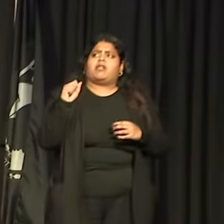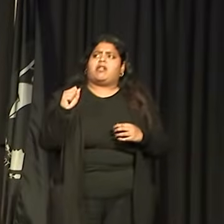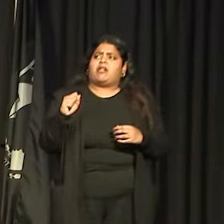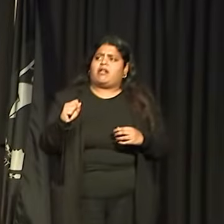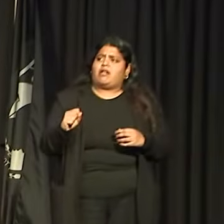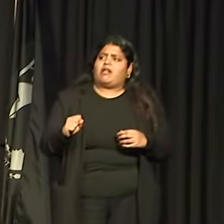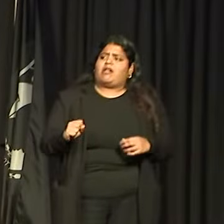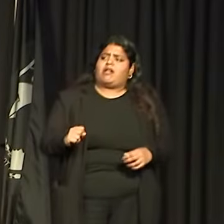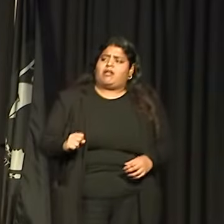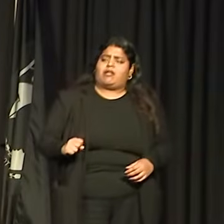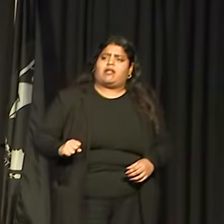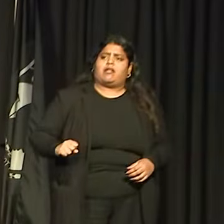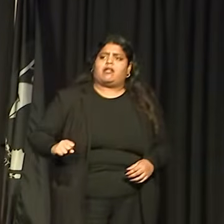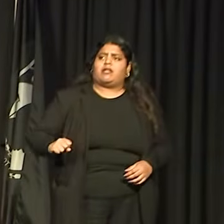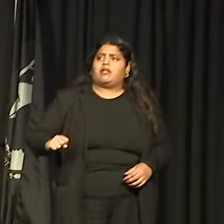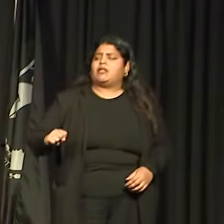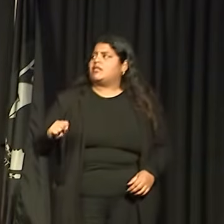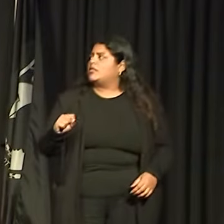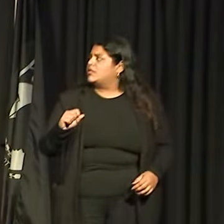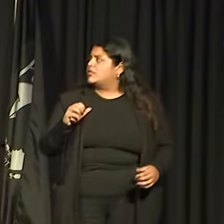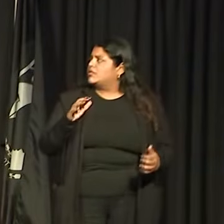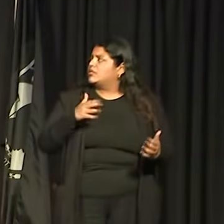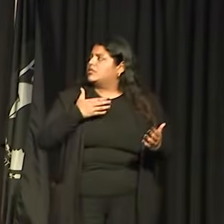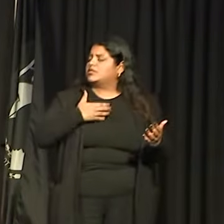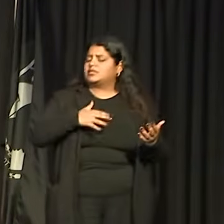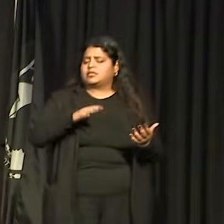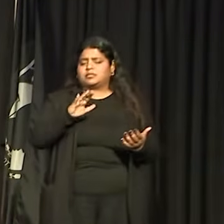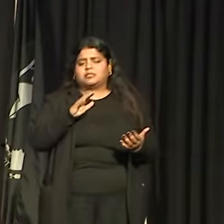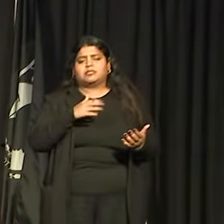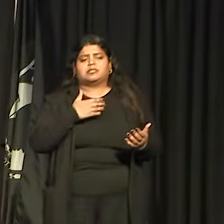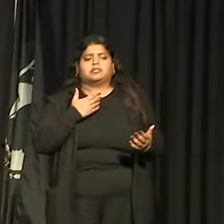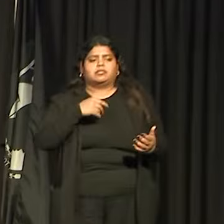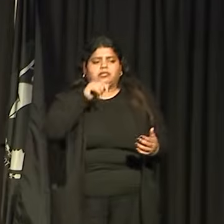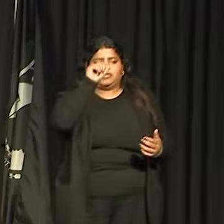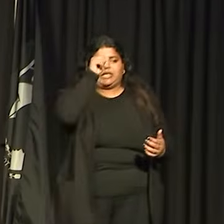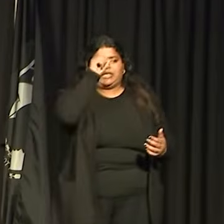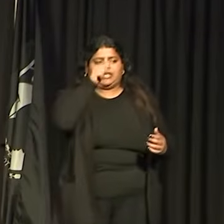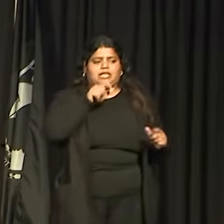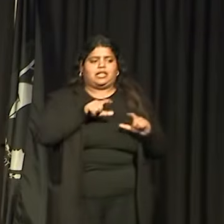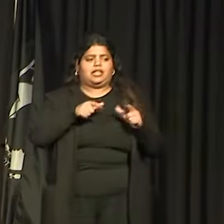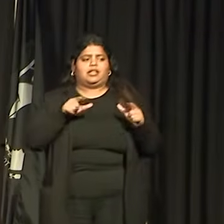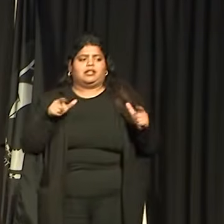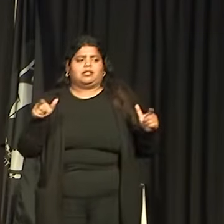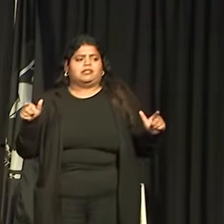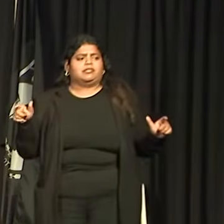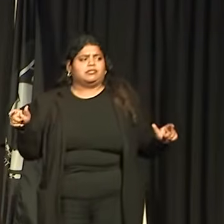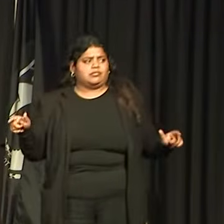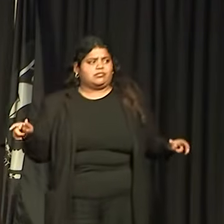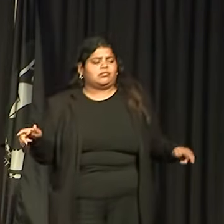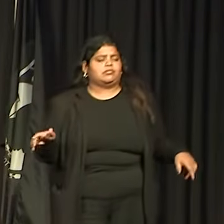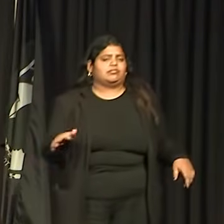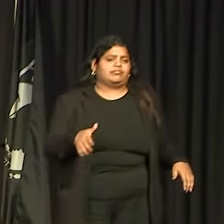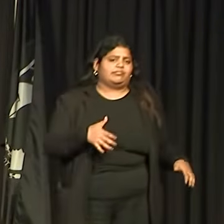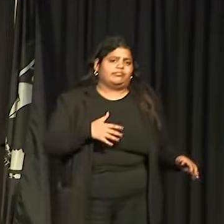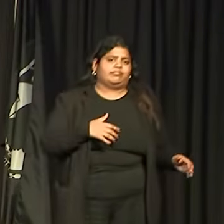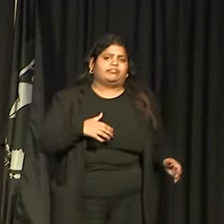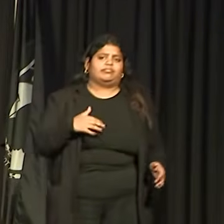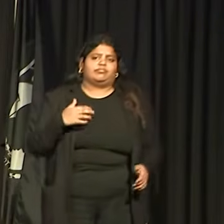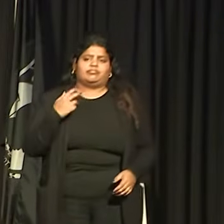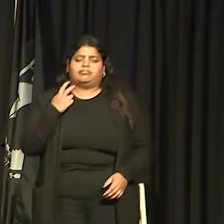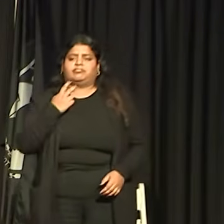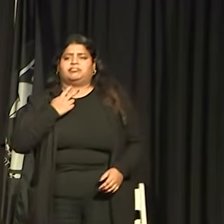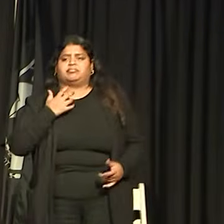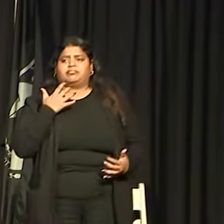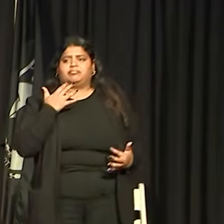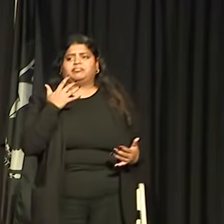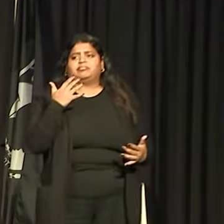इस हवेली में कदम रखेगा तब तक मेरे हमसाए